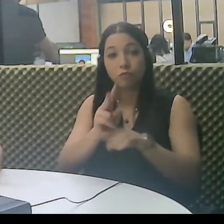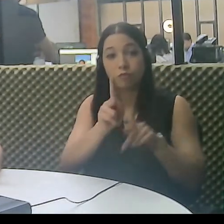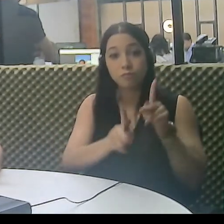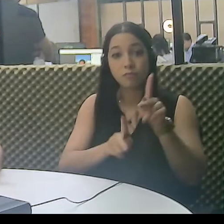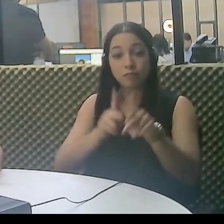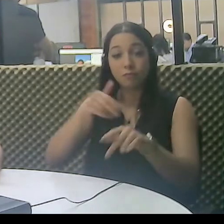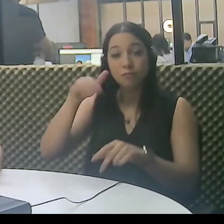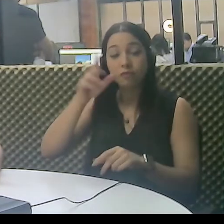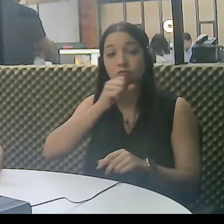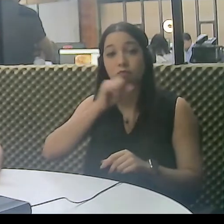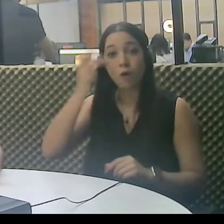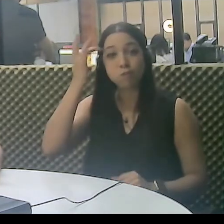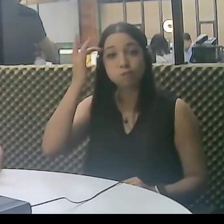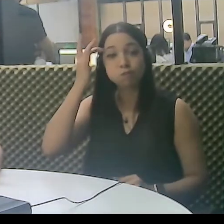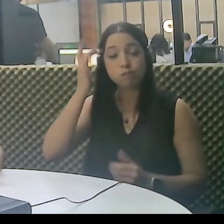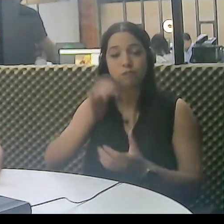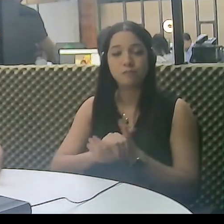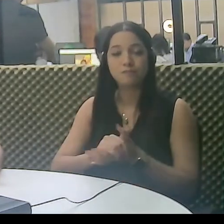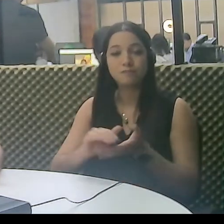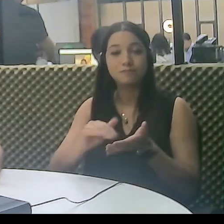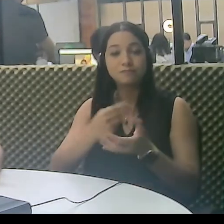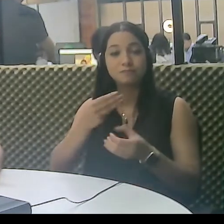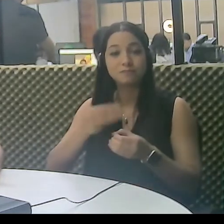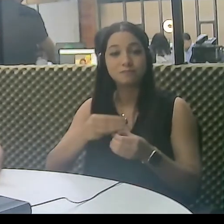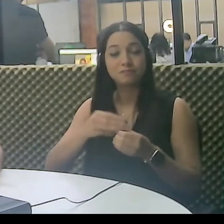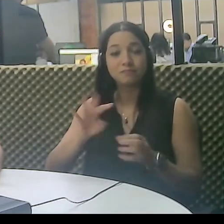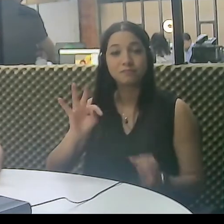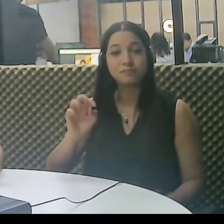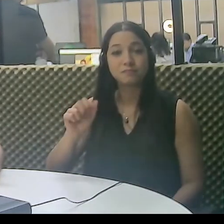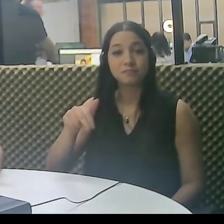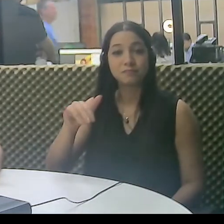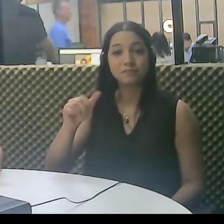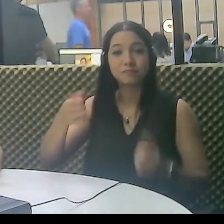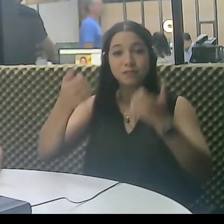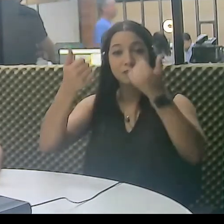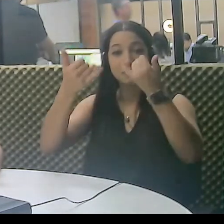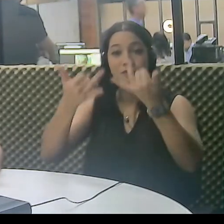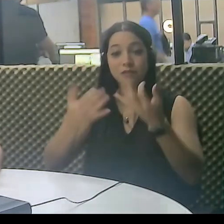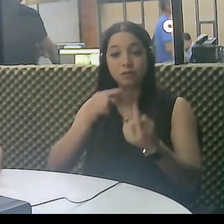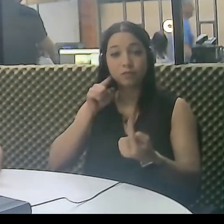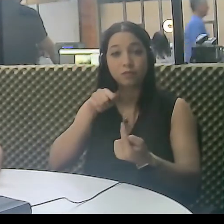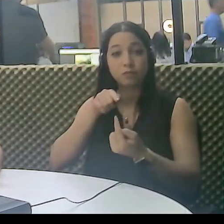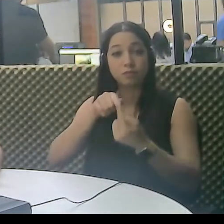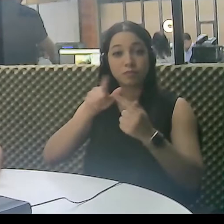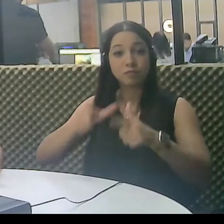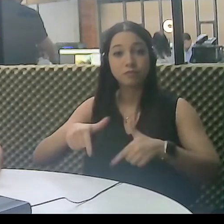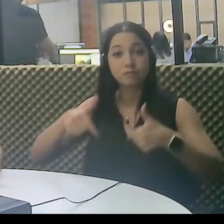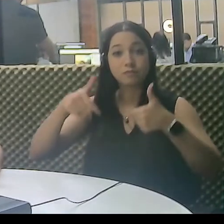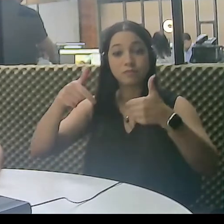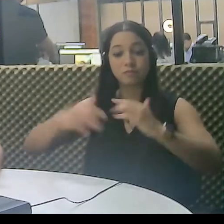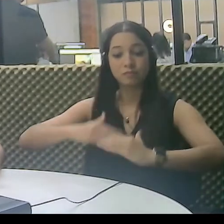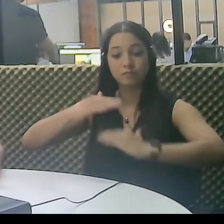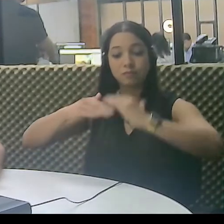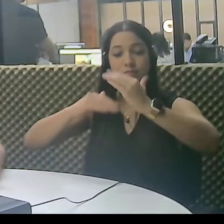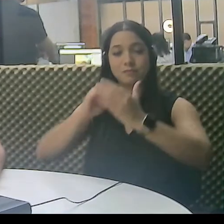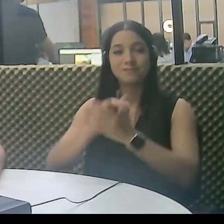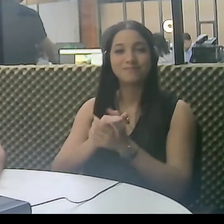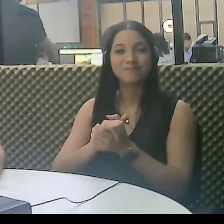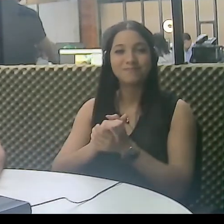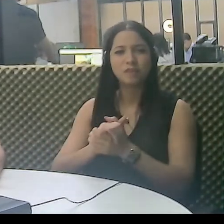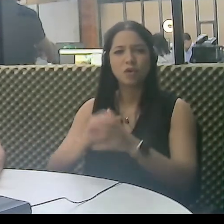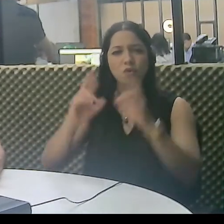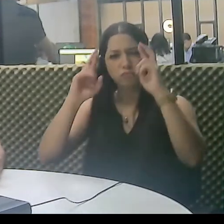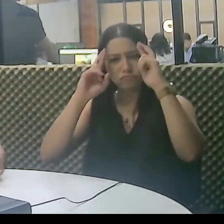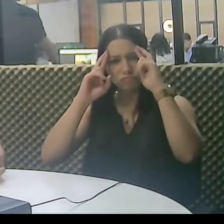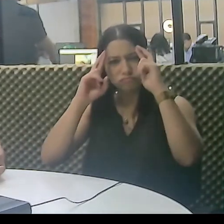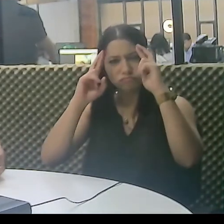população idosa. A secretária de Educação, Tânia Toledo, explica mais sobre o objetivo das ações desenvolvidas. O